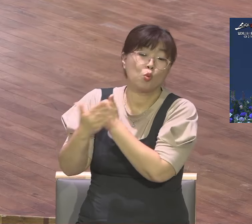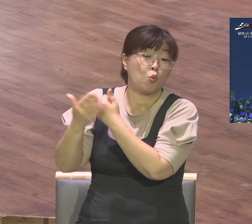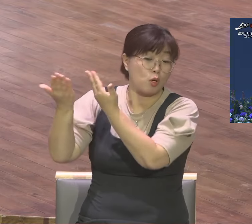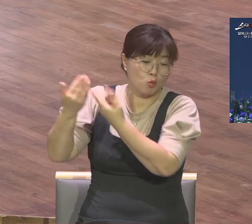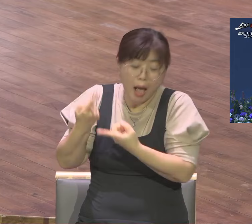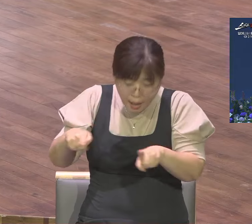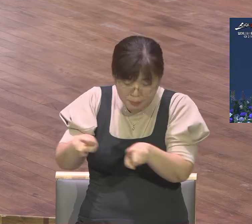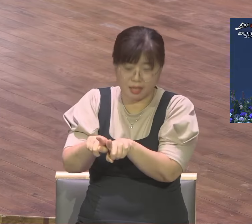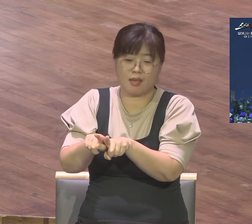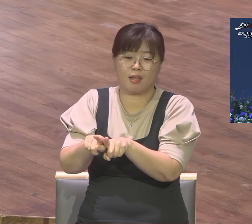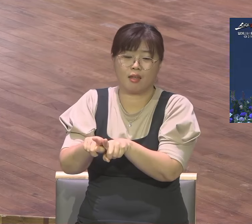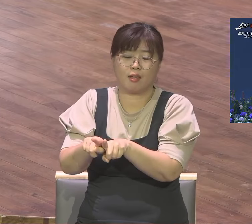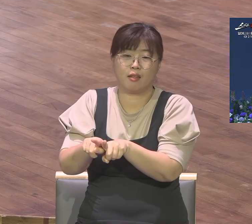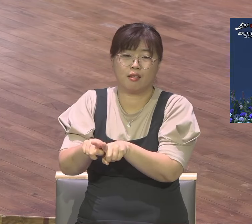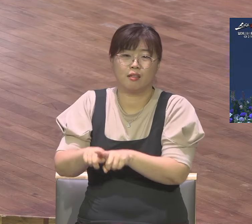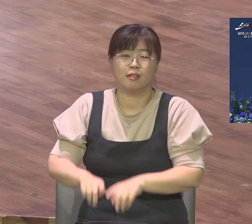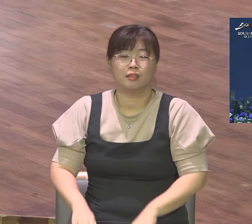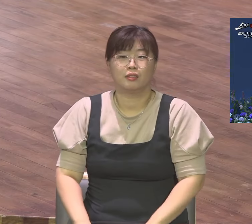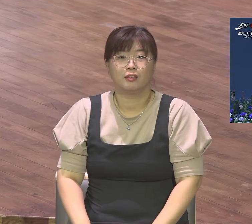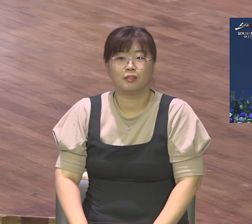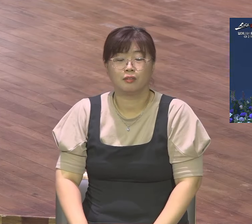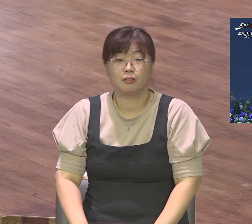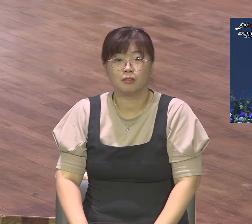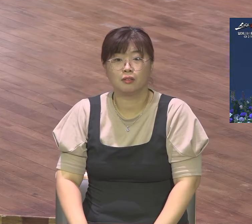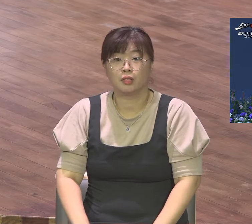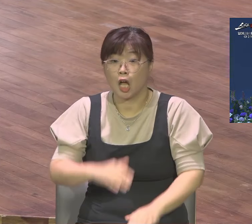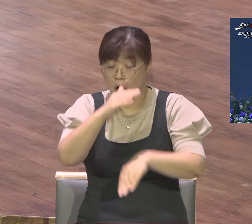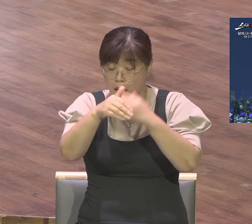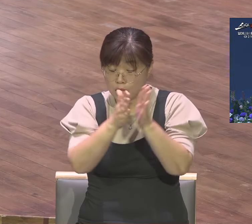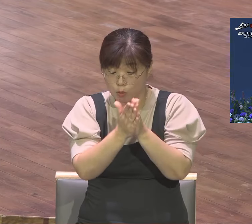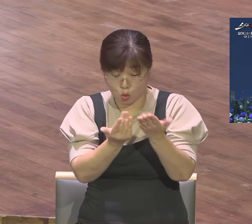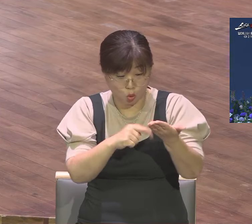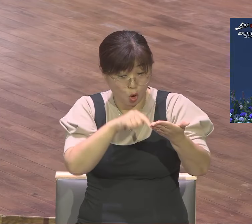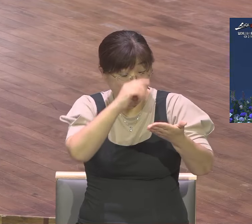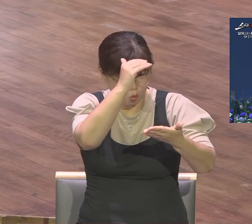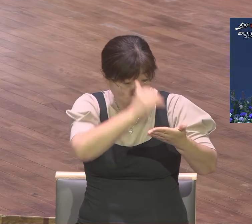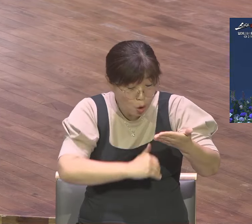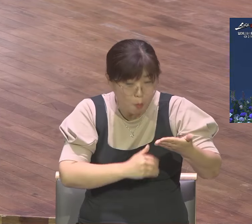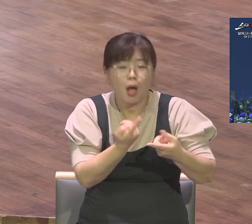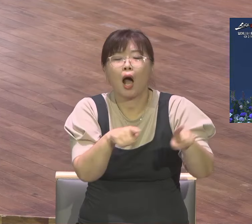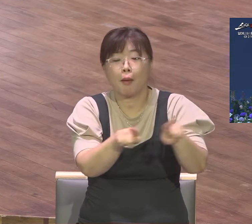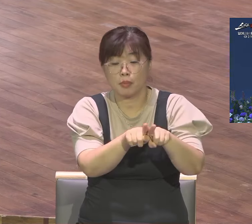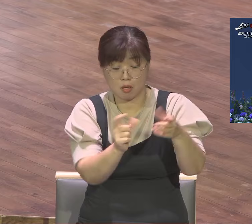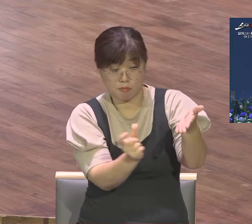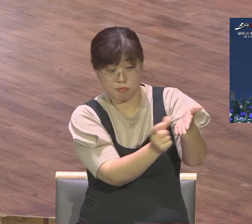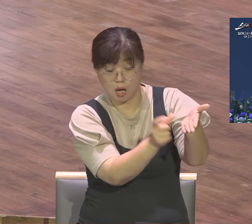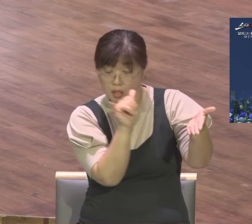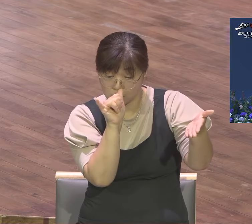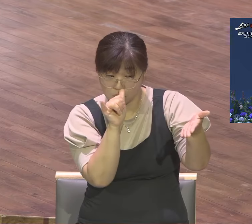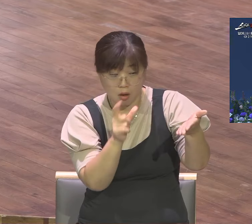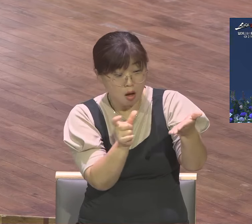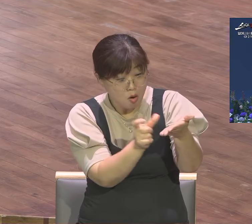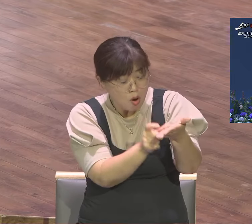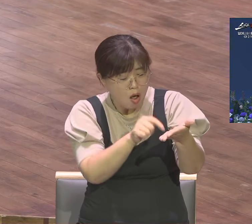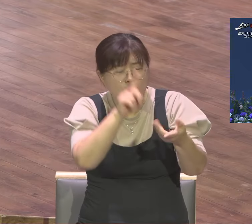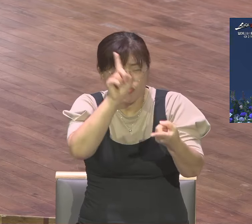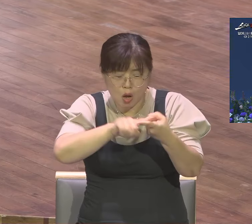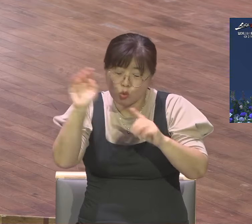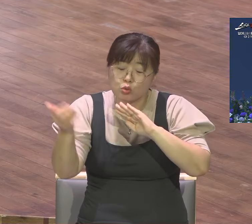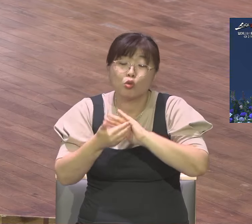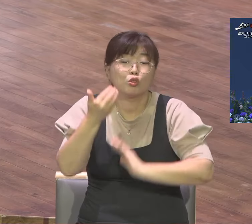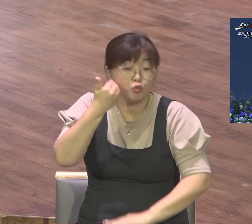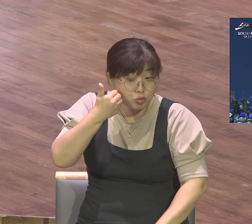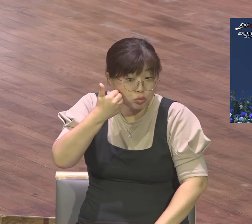말씀하신 대로요 성취시키시는 분이 누구냐? 예수 그리스도입니다. 말씀 그대로 성취시켜.